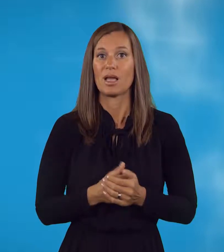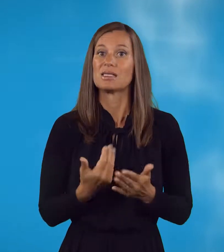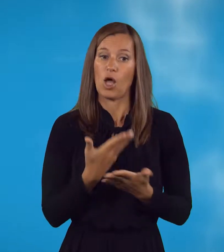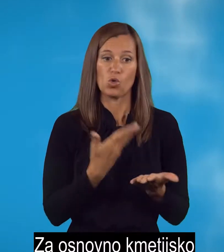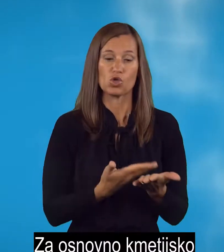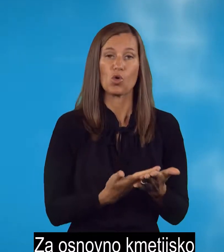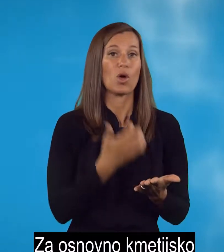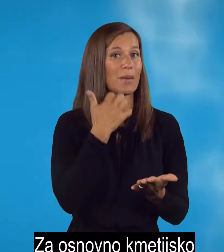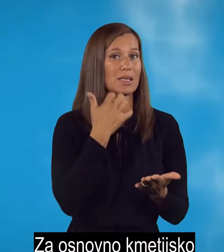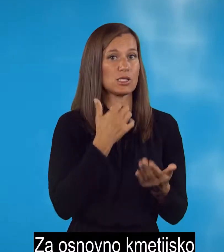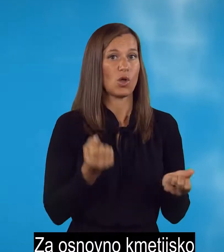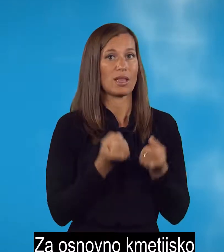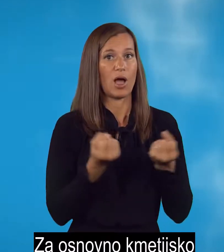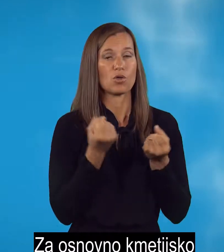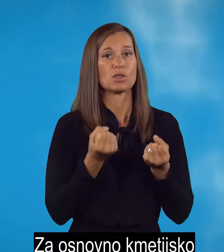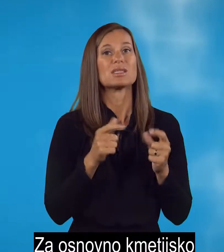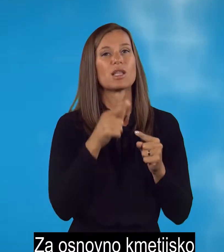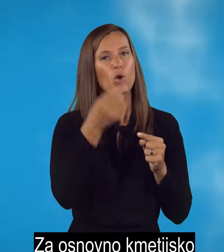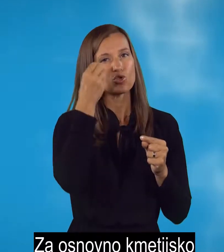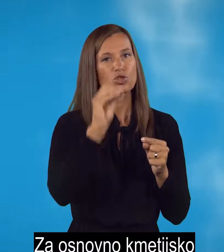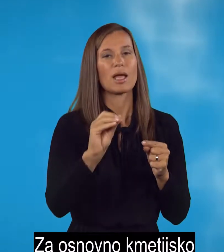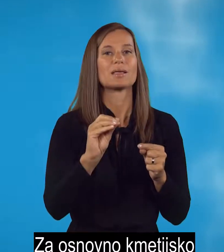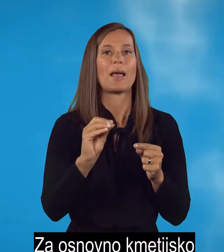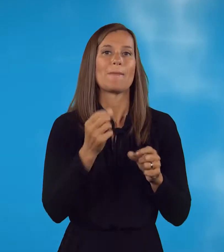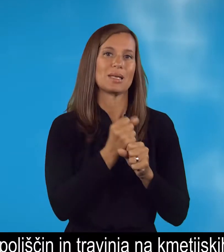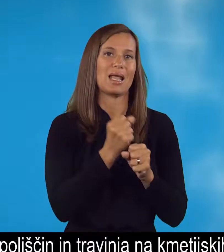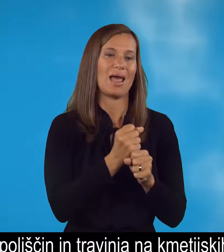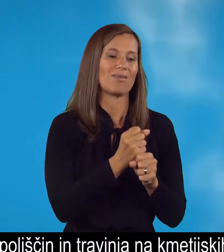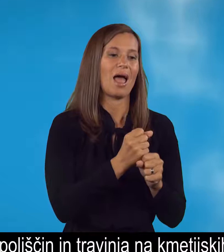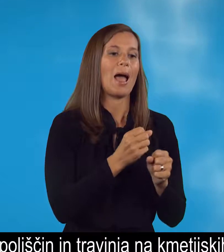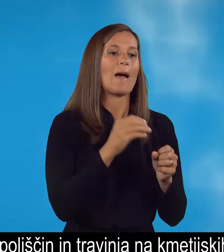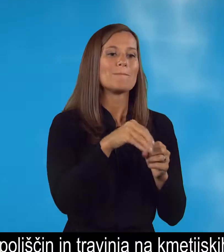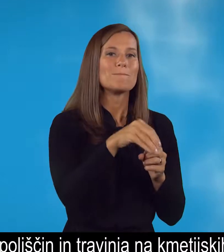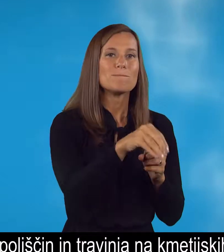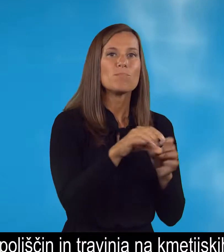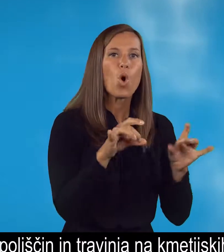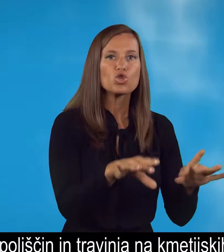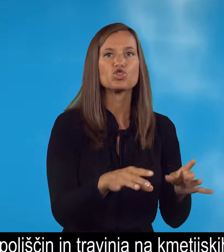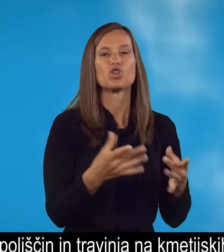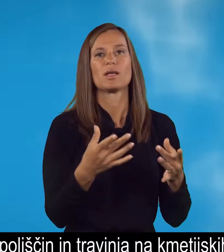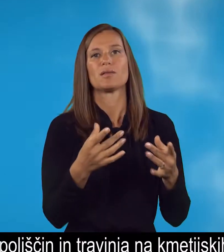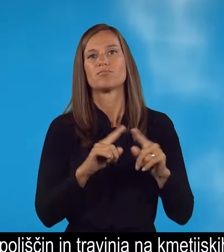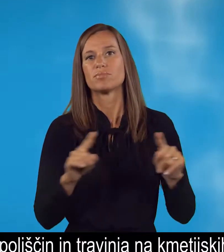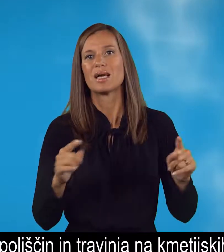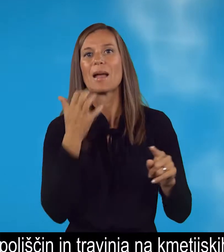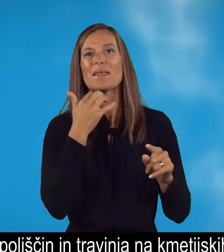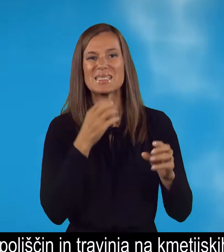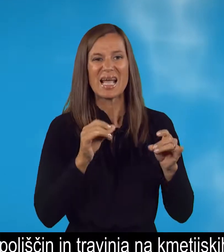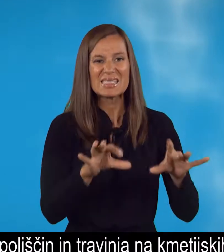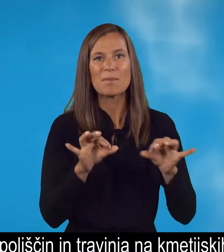Za osnovno kmetijsko dejavnost se tako šteje pridelava poljščin in travinja na kmetijskih zemljiščih,